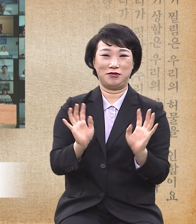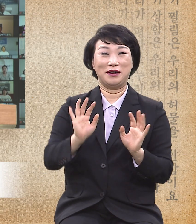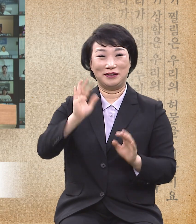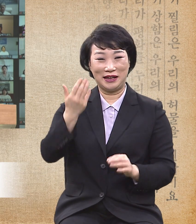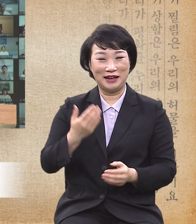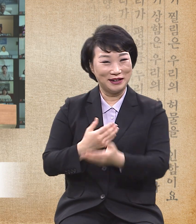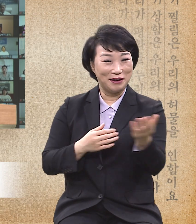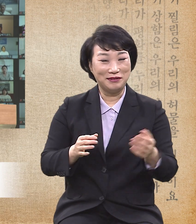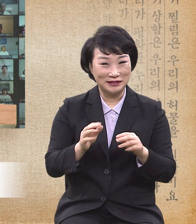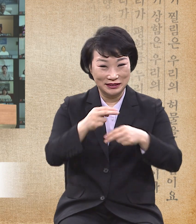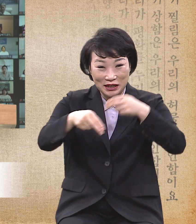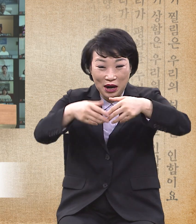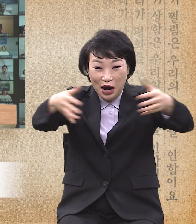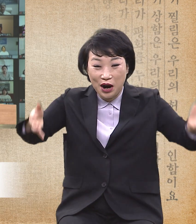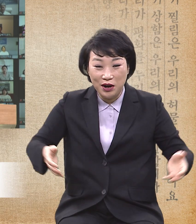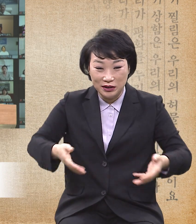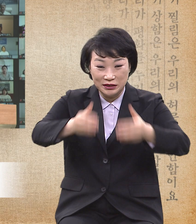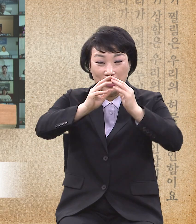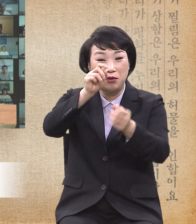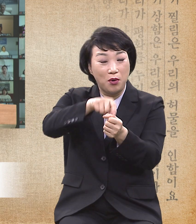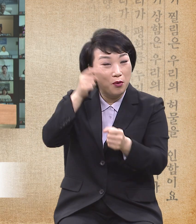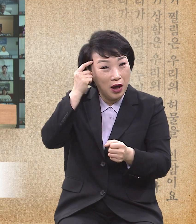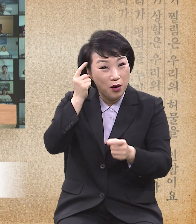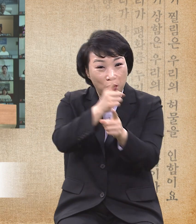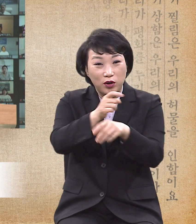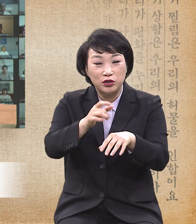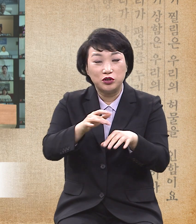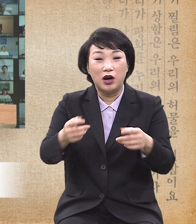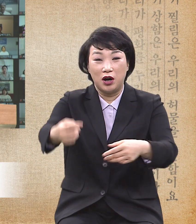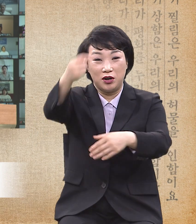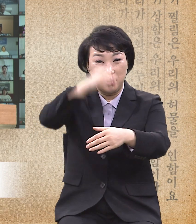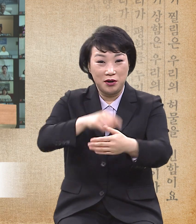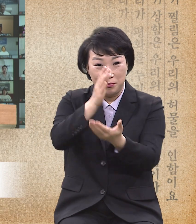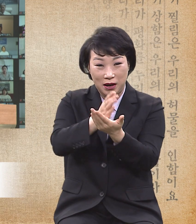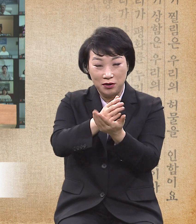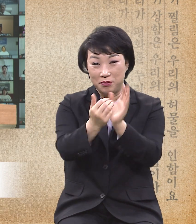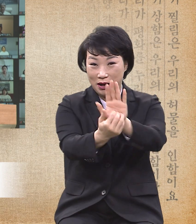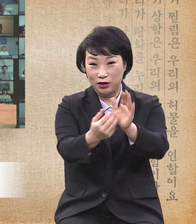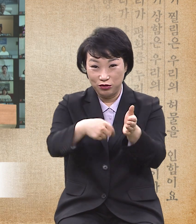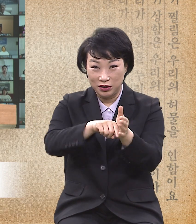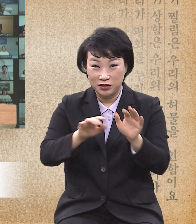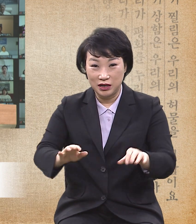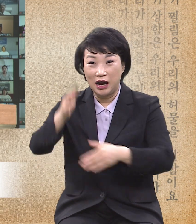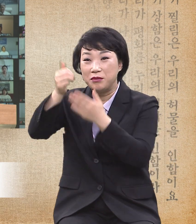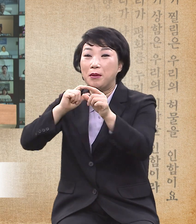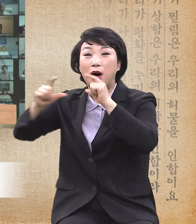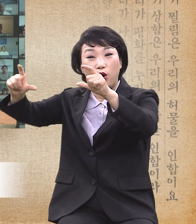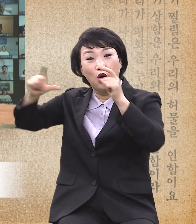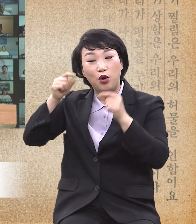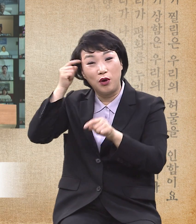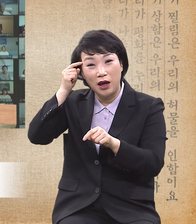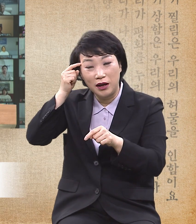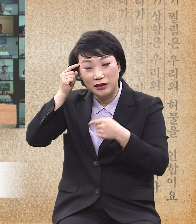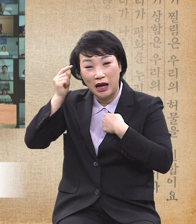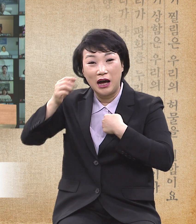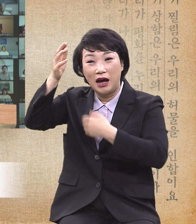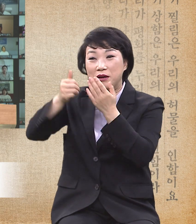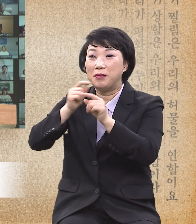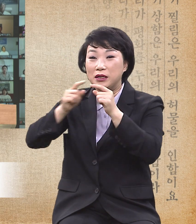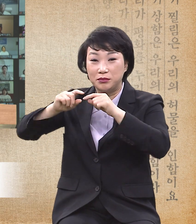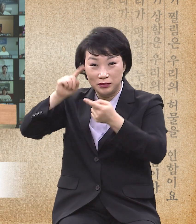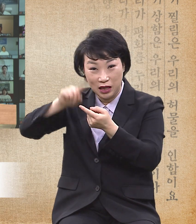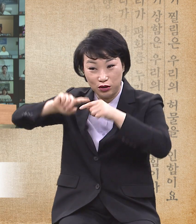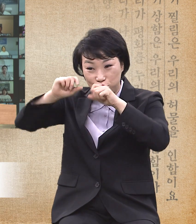사람이 성을 왜 세웁니까? 적이 들어오지 못하도록. 하나님 말씀을 왜 말씀하십니까? 그 말씀대로 순종하는